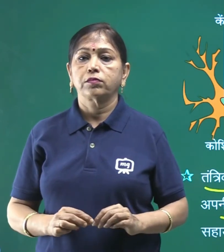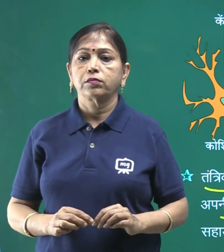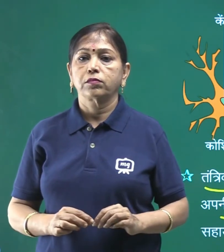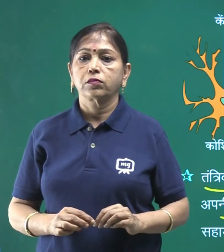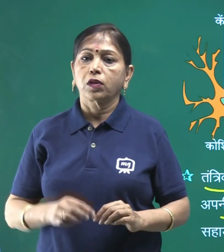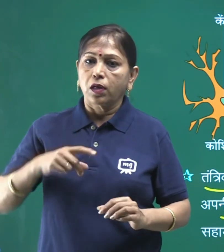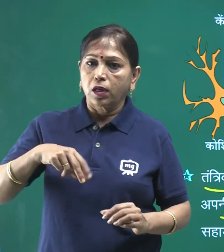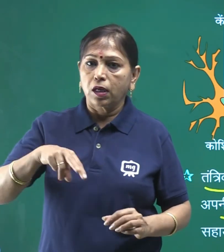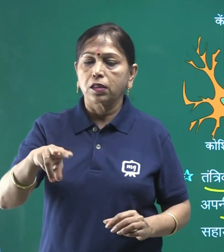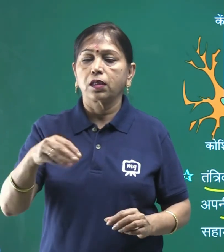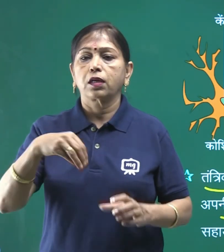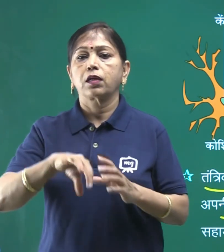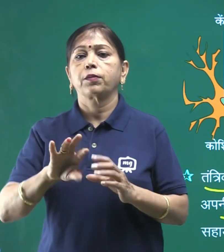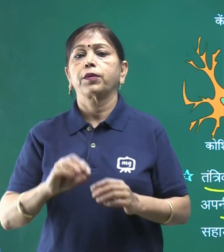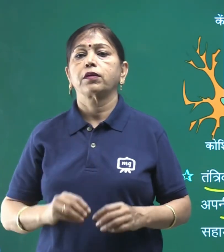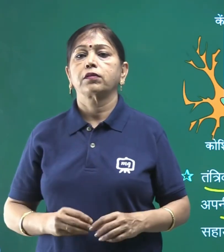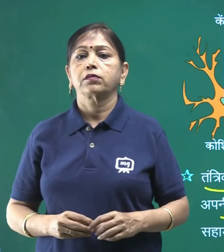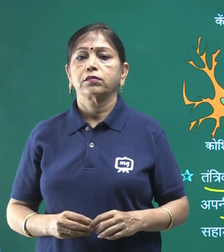गति करने में